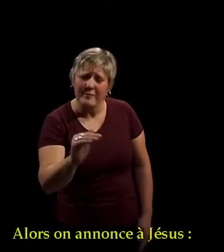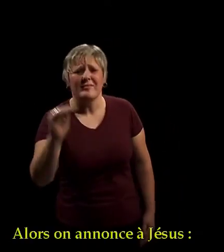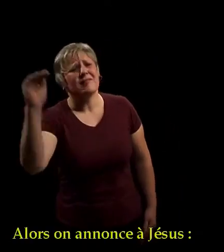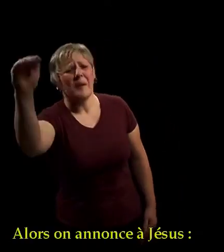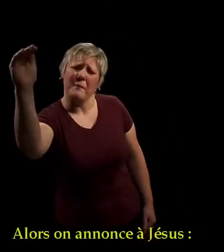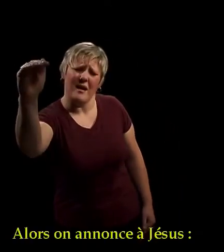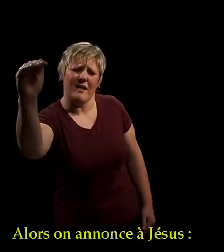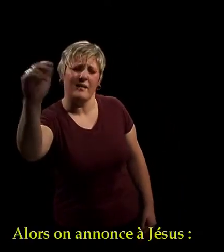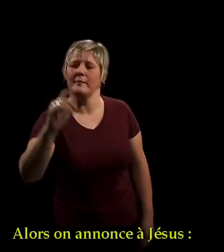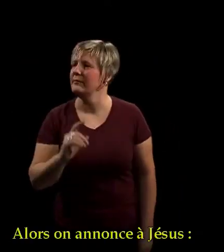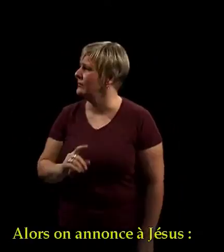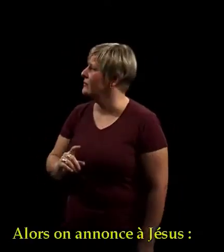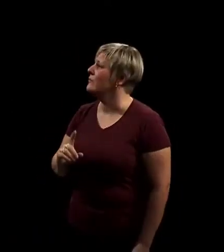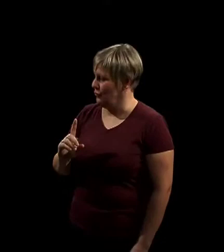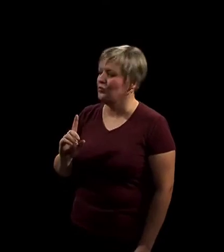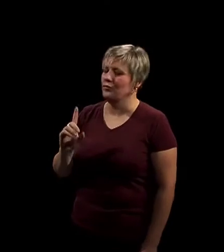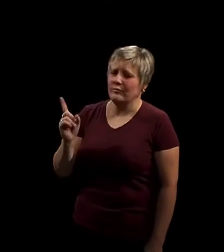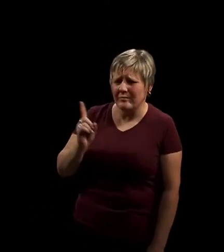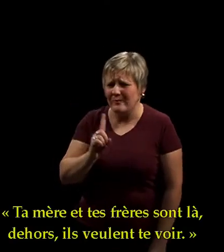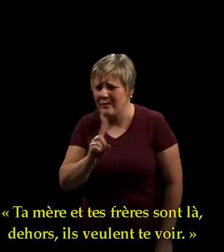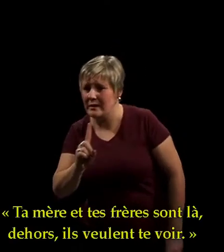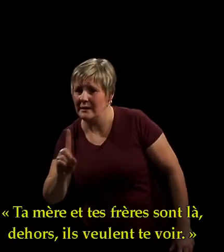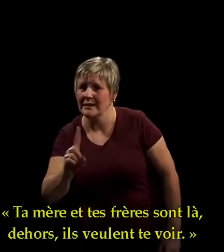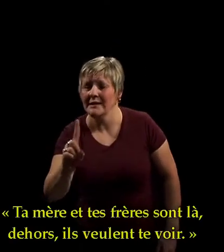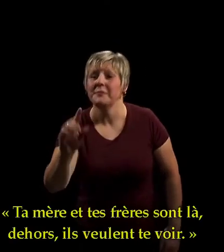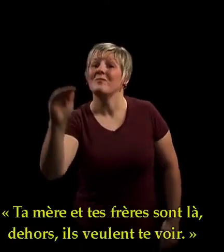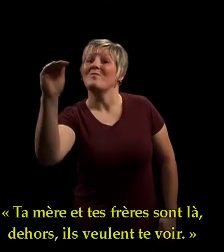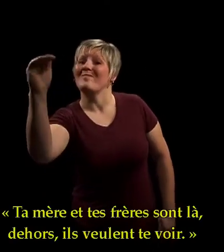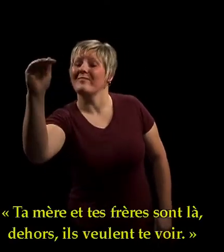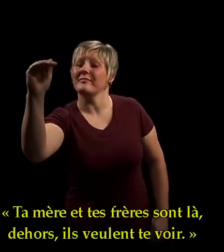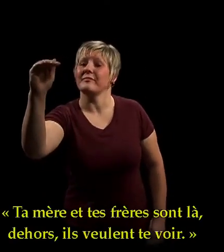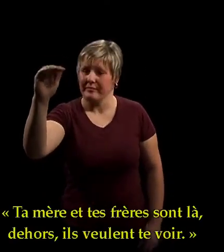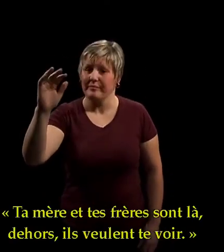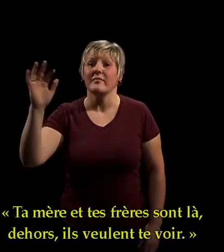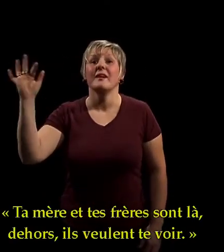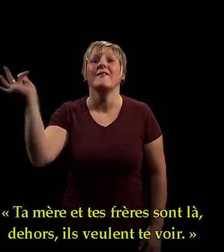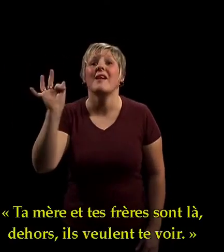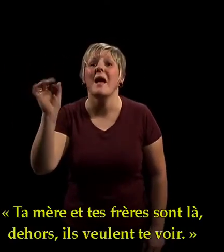Alors on annonce à Jésus, « Ta mère et tes frères sont là, dehors, ils veulent te voir. »